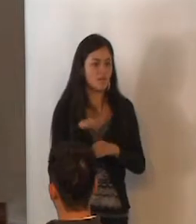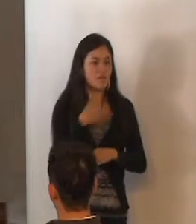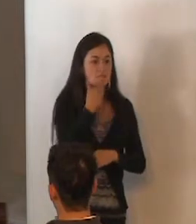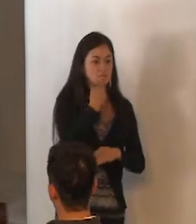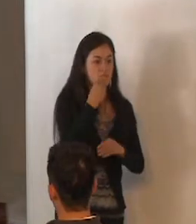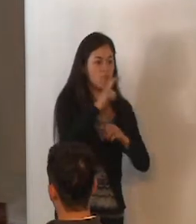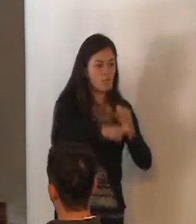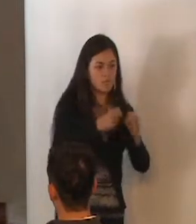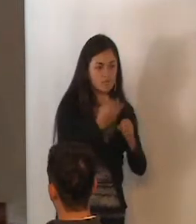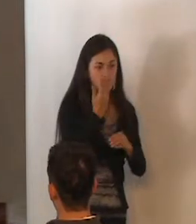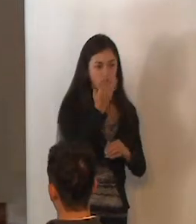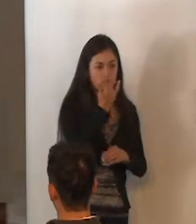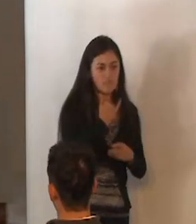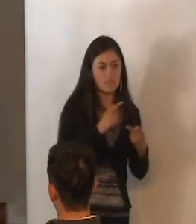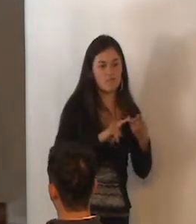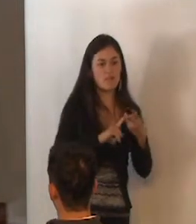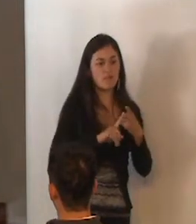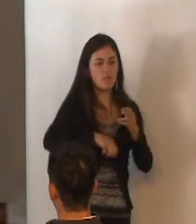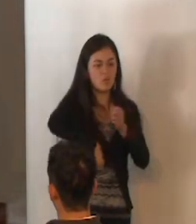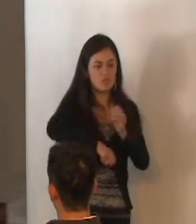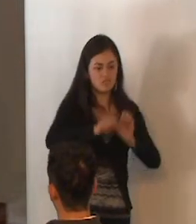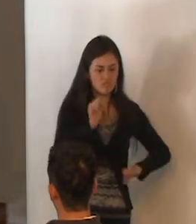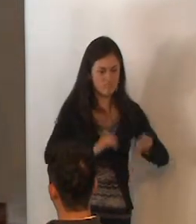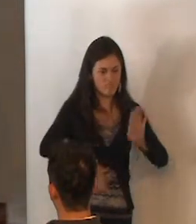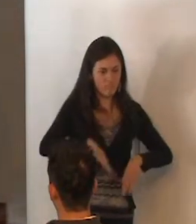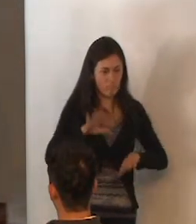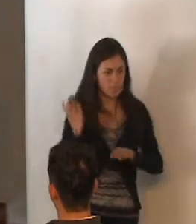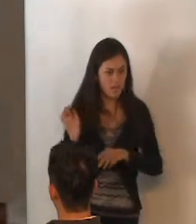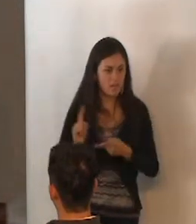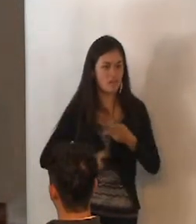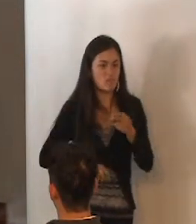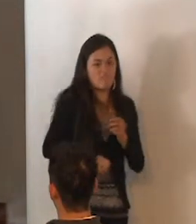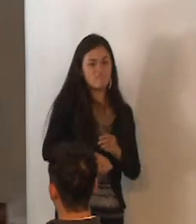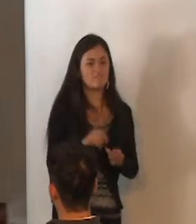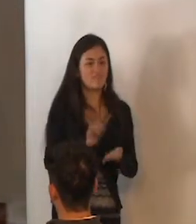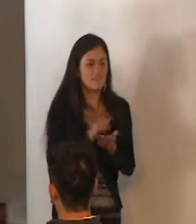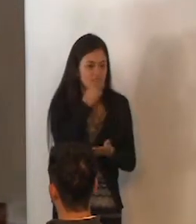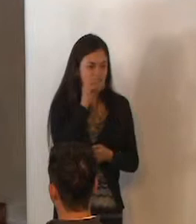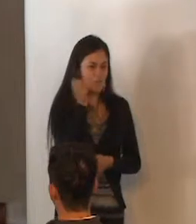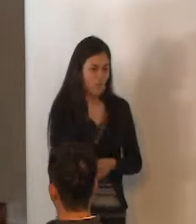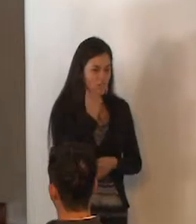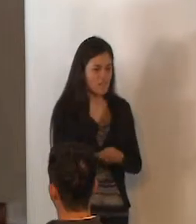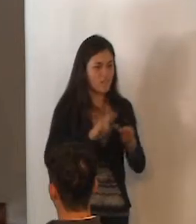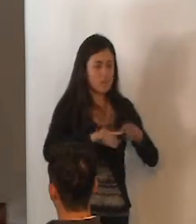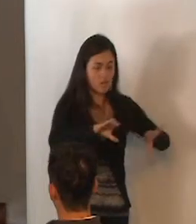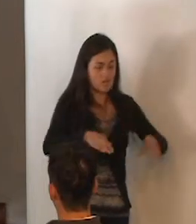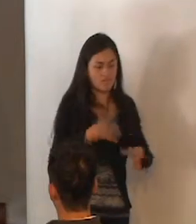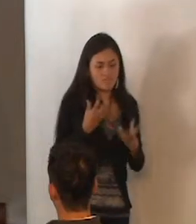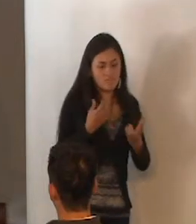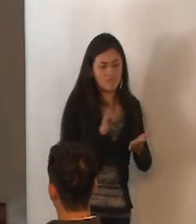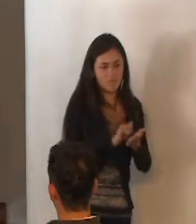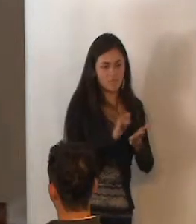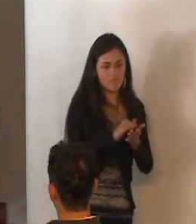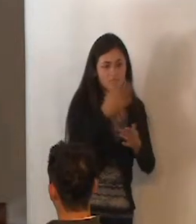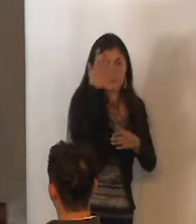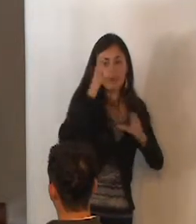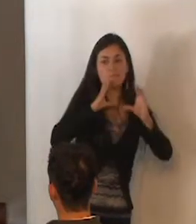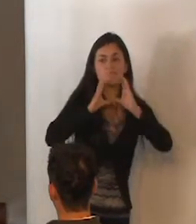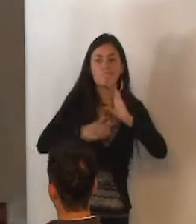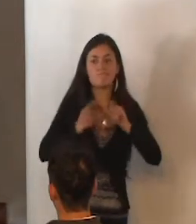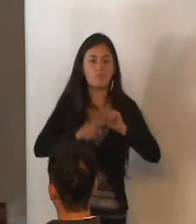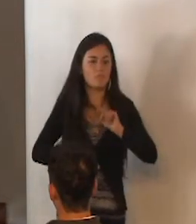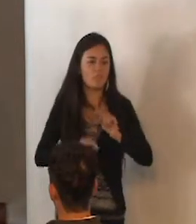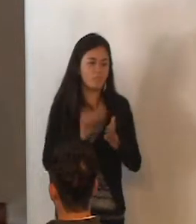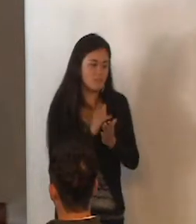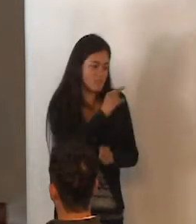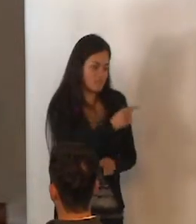comportamiento inapropiado, como un lanzar, como un patear, como un fruncir el ceño, como un abandonar la actividad. Entonces, este tipo de